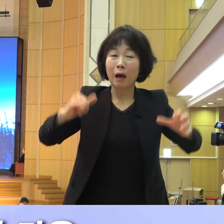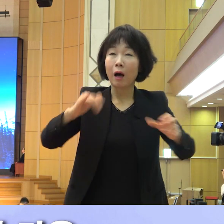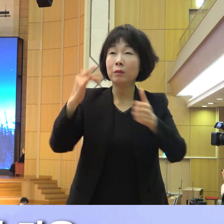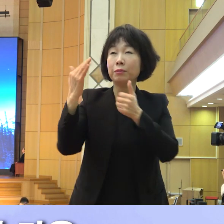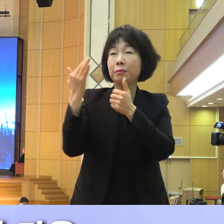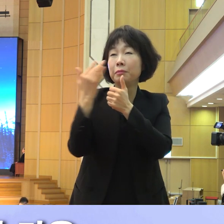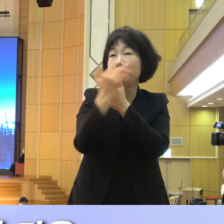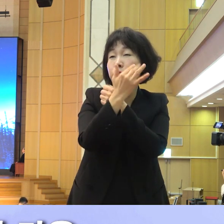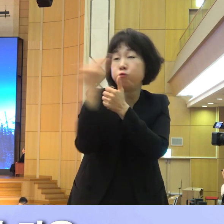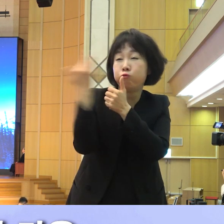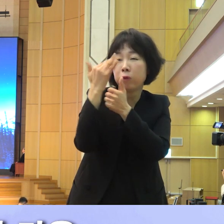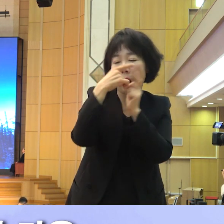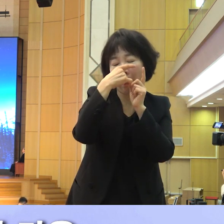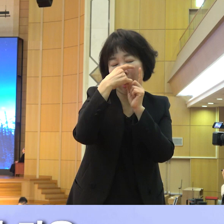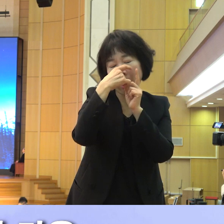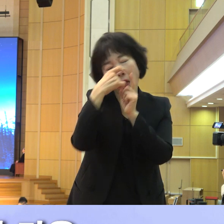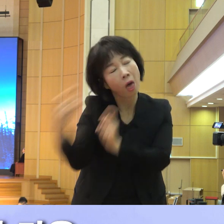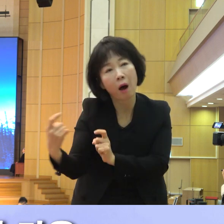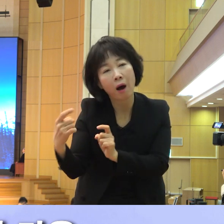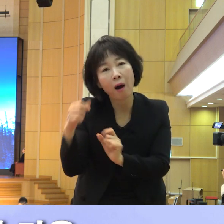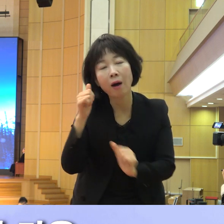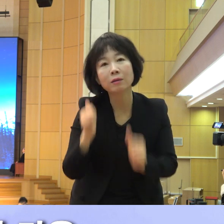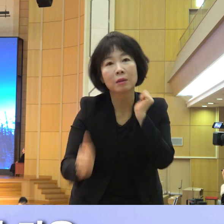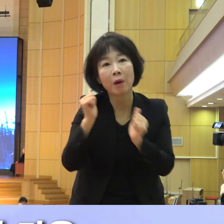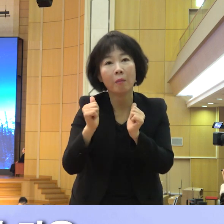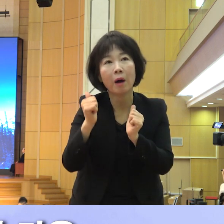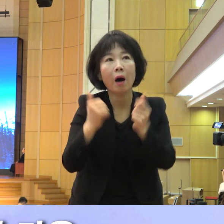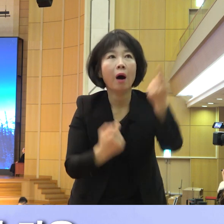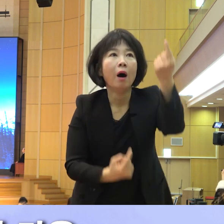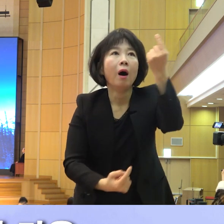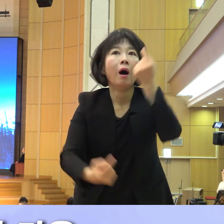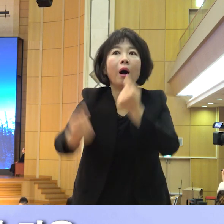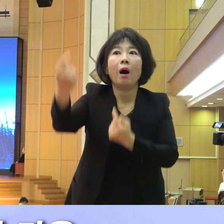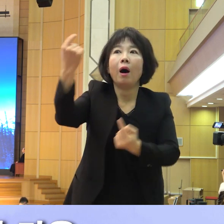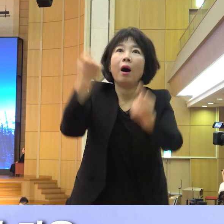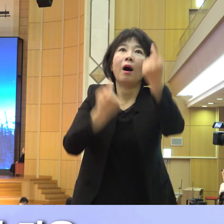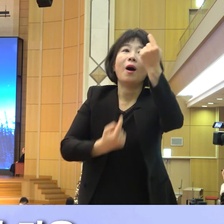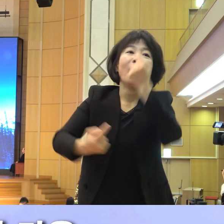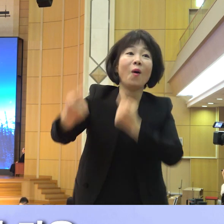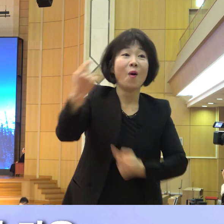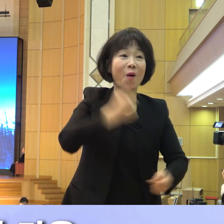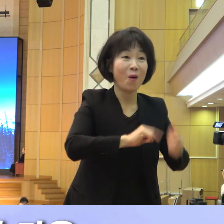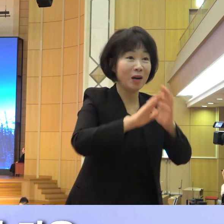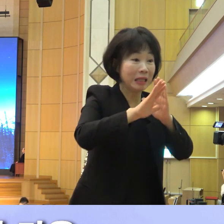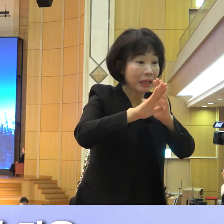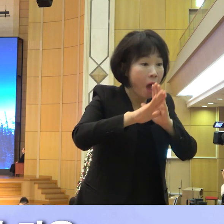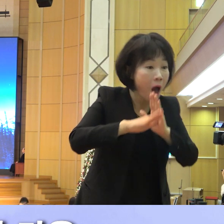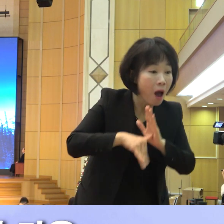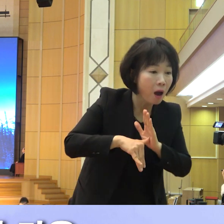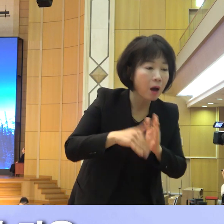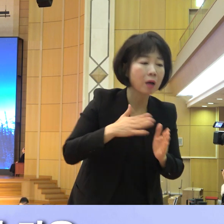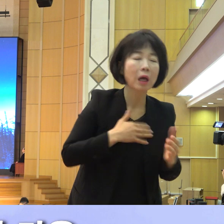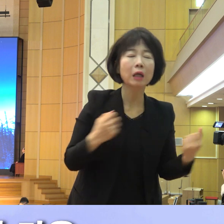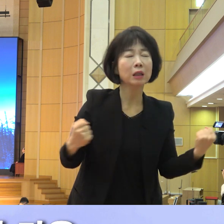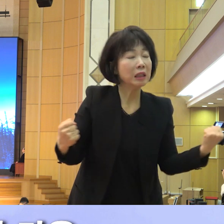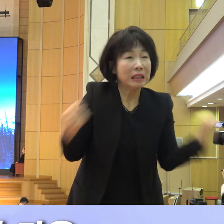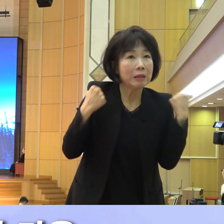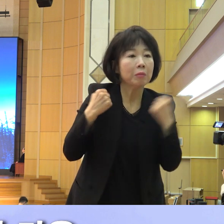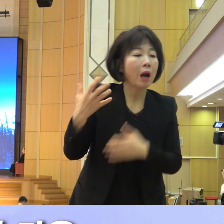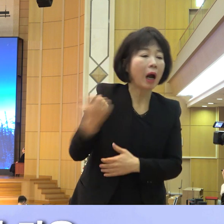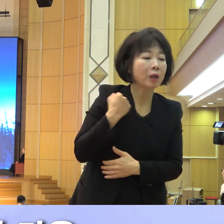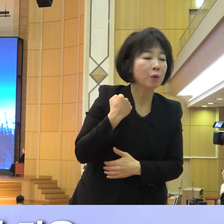세상의 유혹 시험이 내게 몰려올 때에